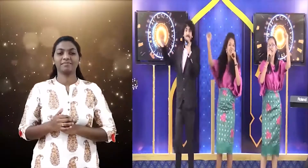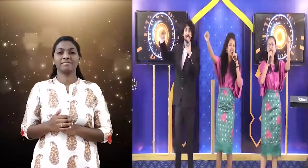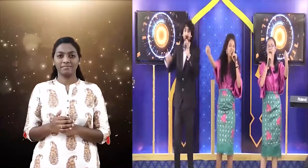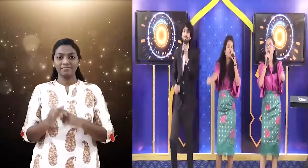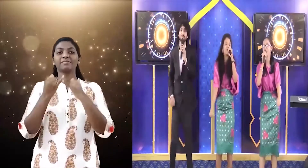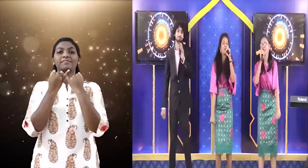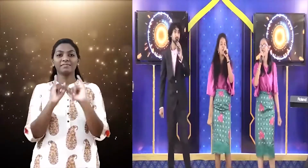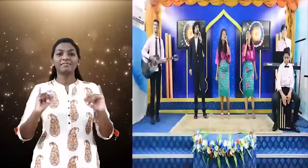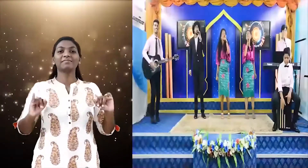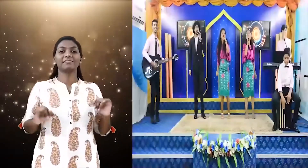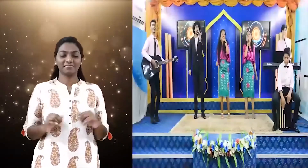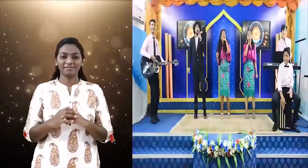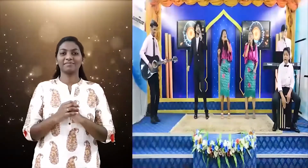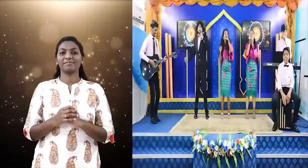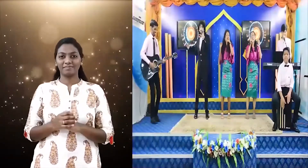आजादी